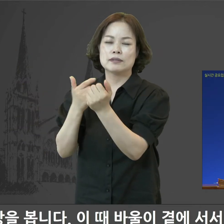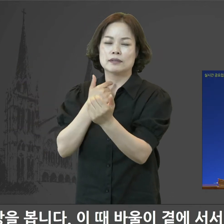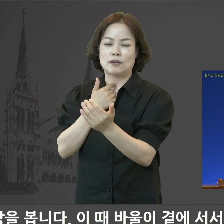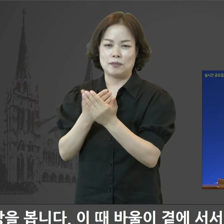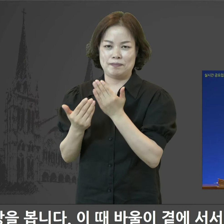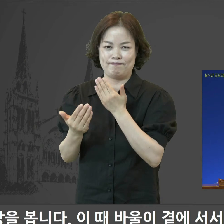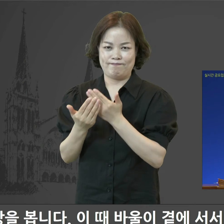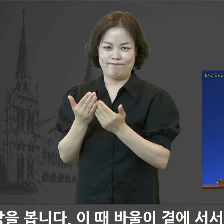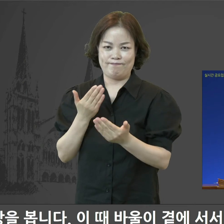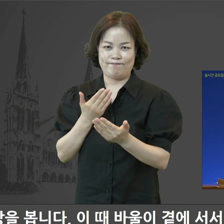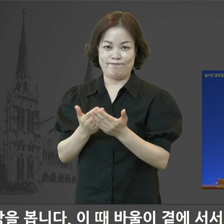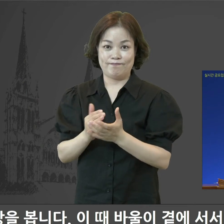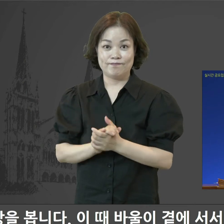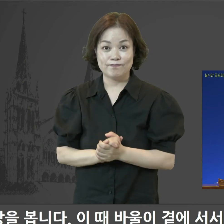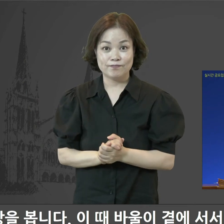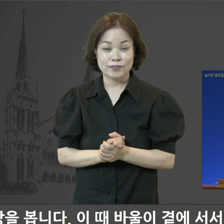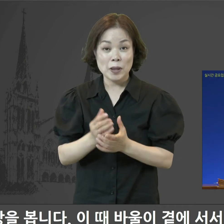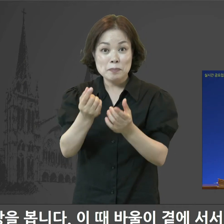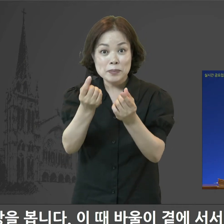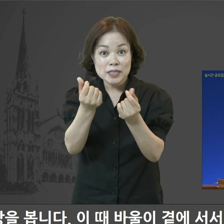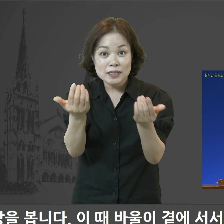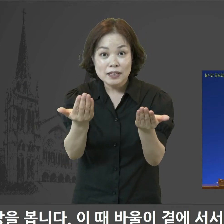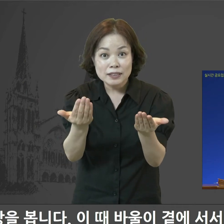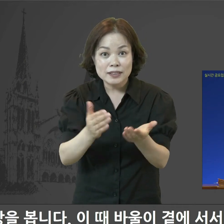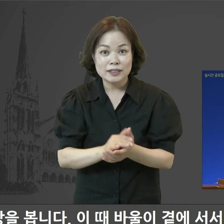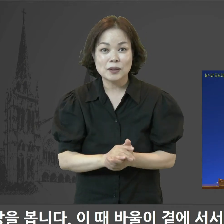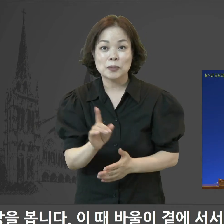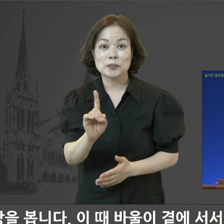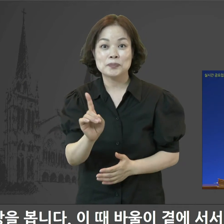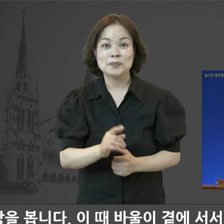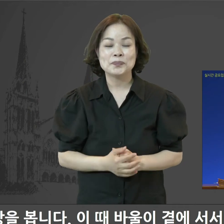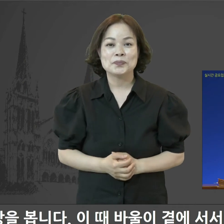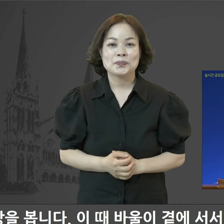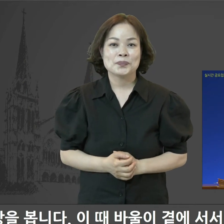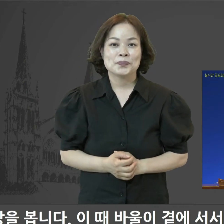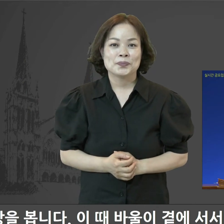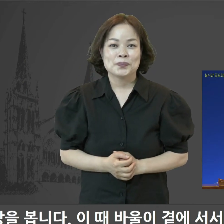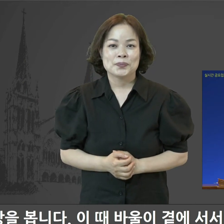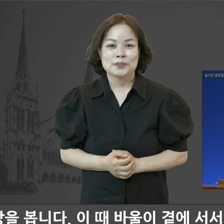겁니다. 또 이 비슷한 일이 있었죠. 언제 있었냐면